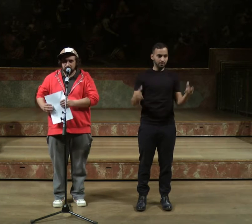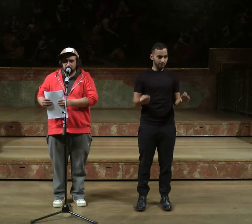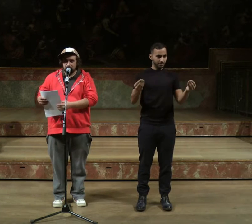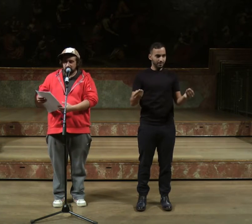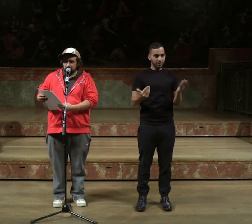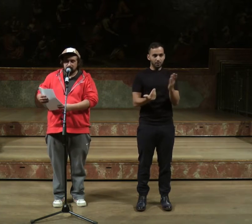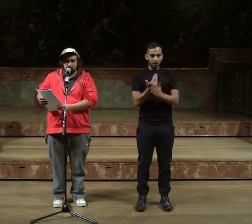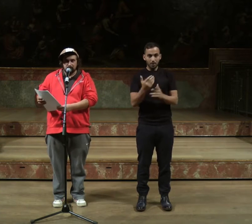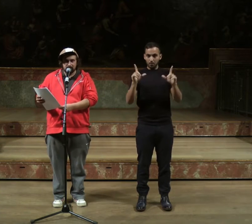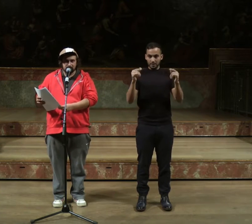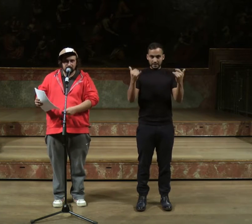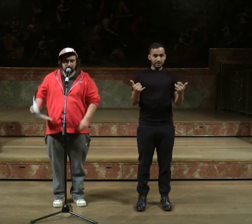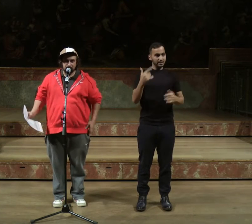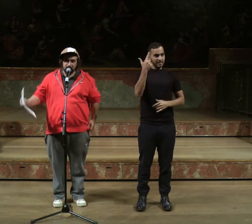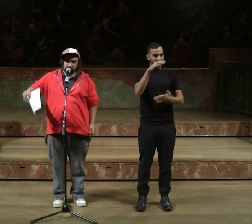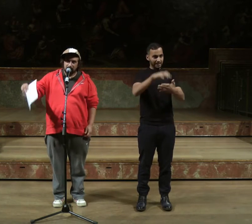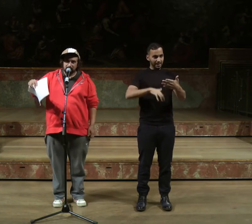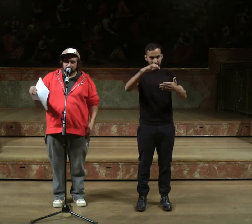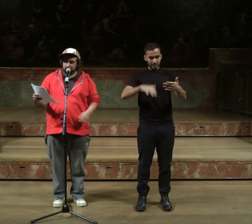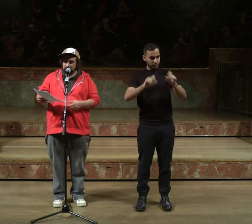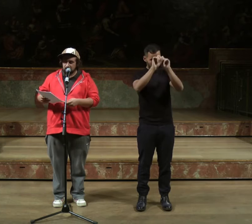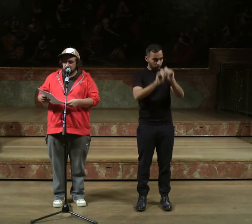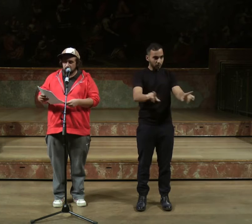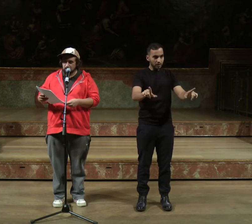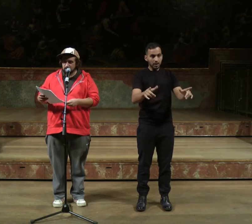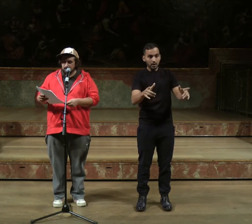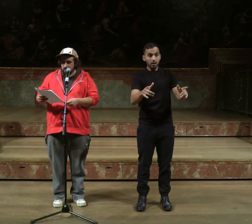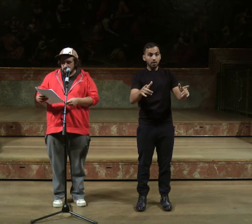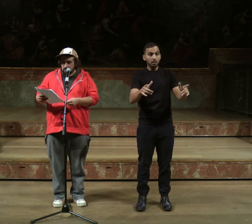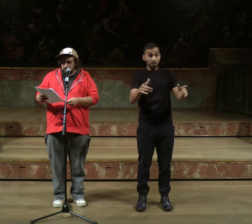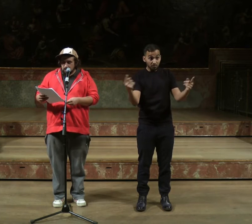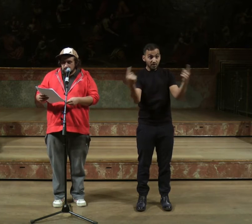Wir haben im Vorfeld zwei Texte geschickt für den Fall, dass man ins Finale kommt.